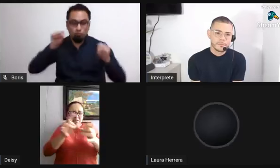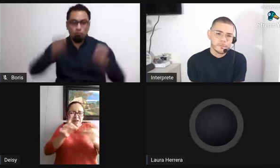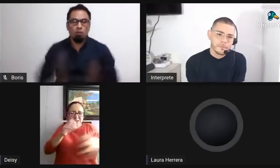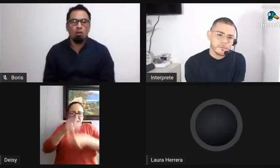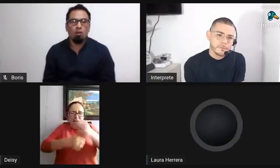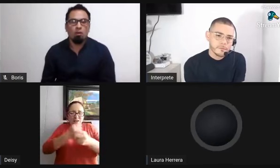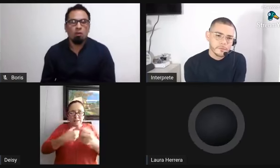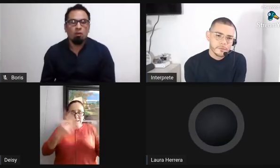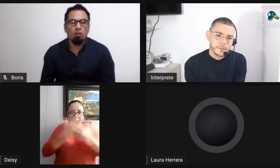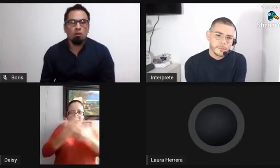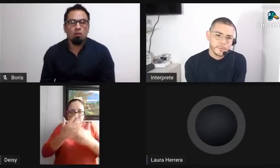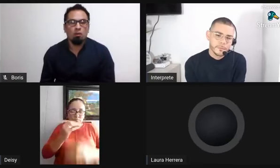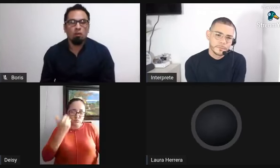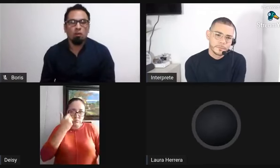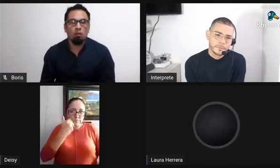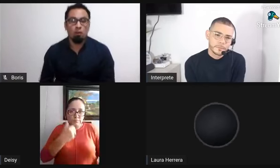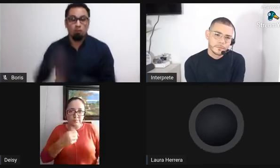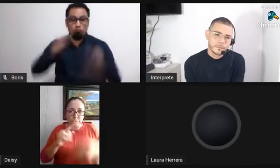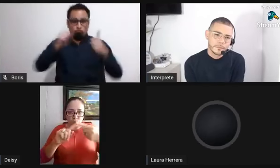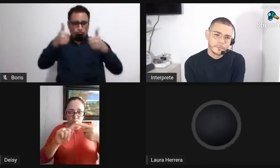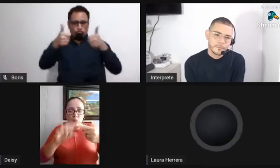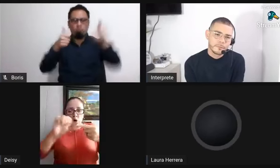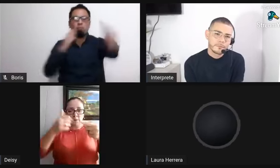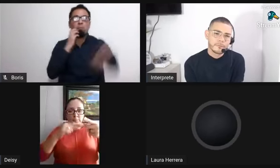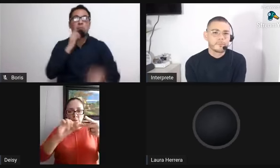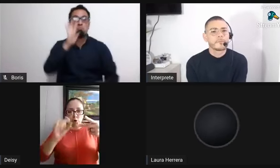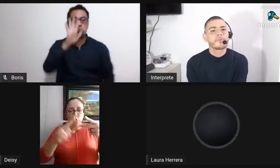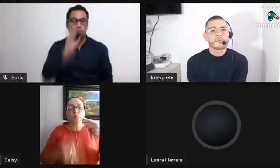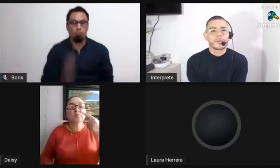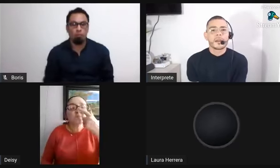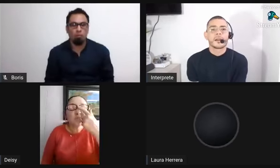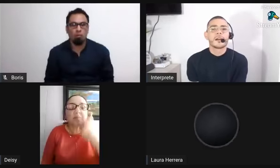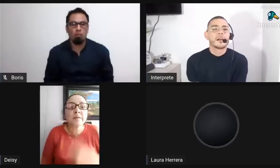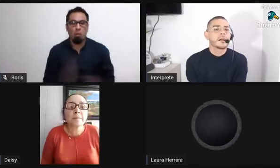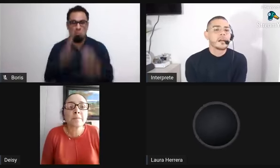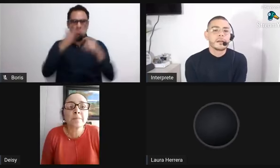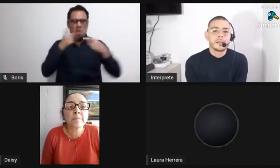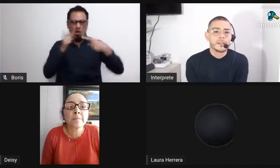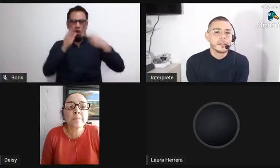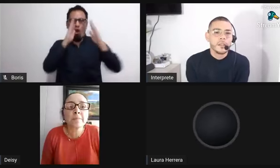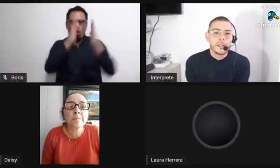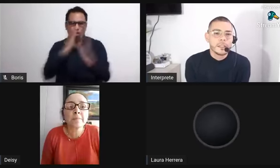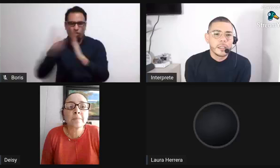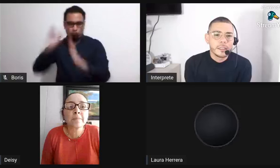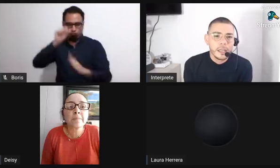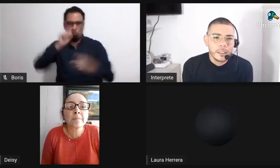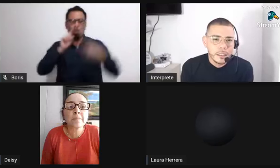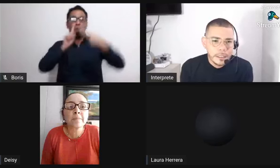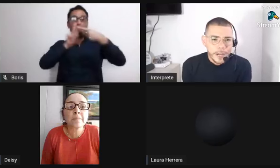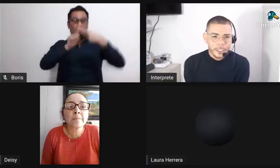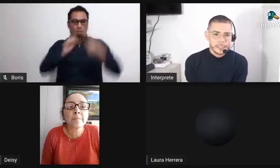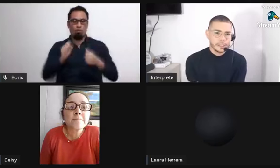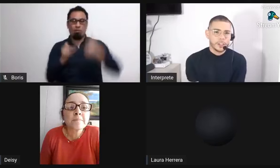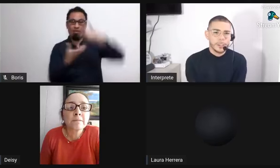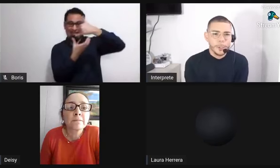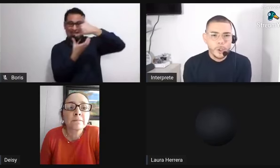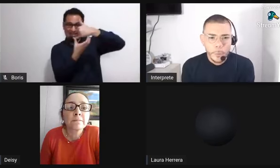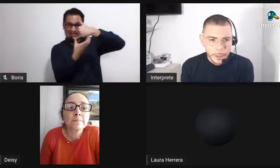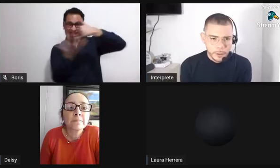la primera parte de tu disertación hablabas acerca de una estructura centralista. Claro que sí, no te preocupes, con